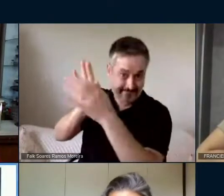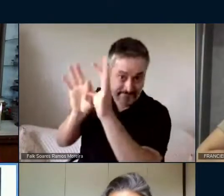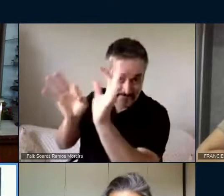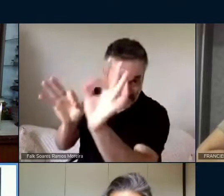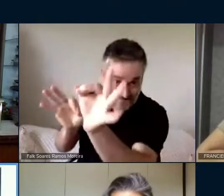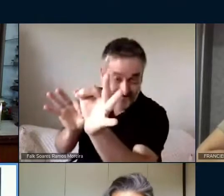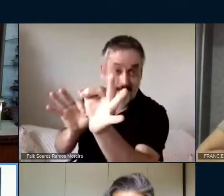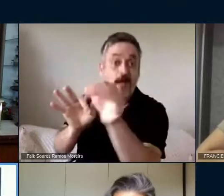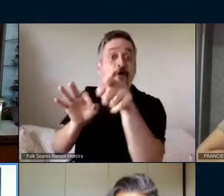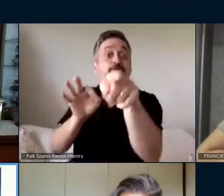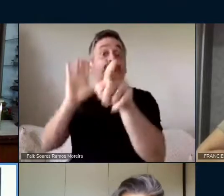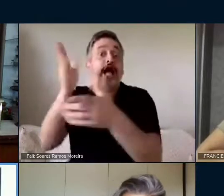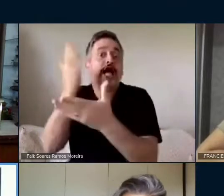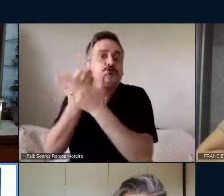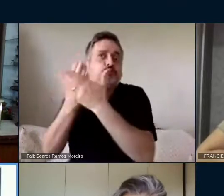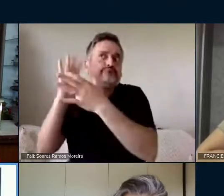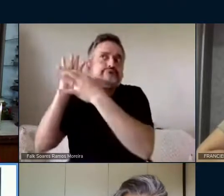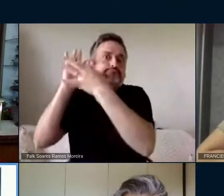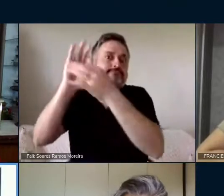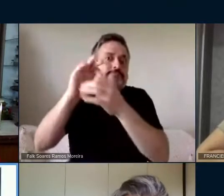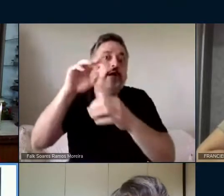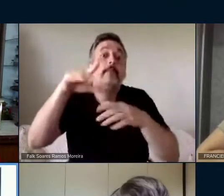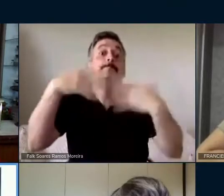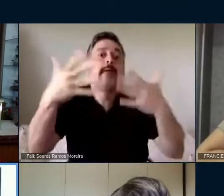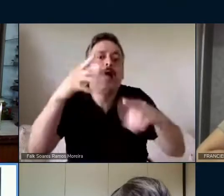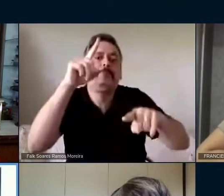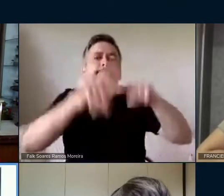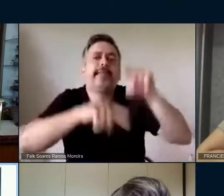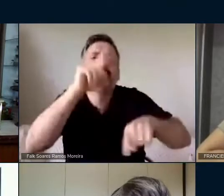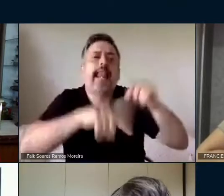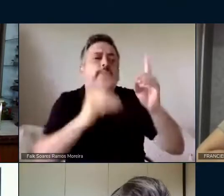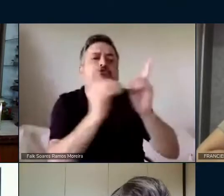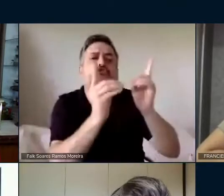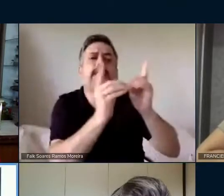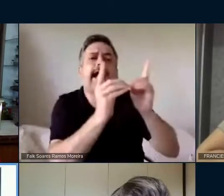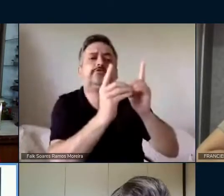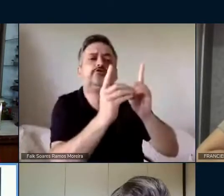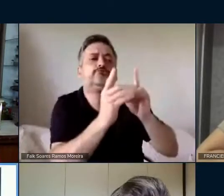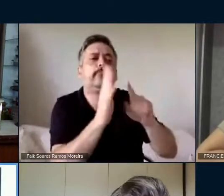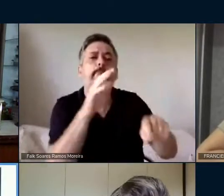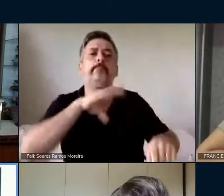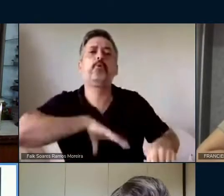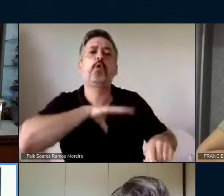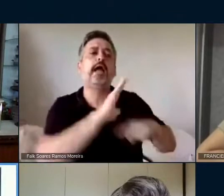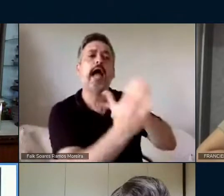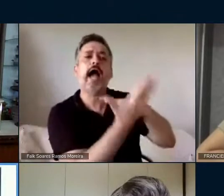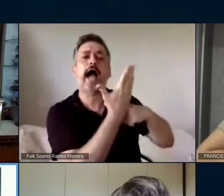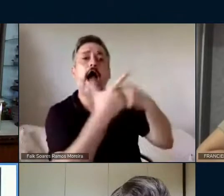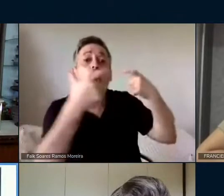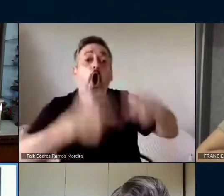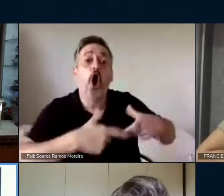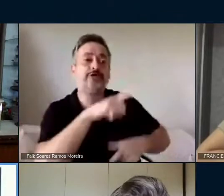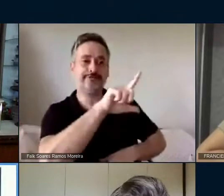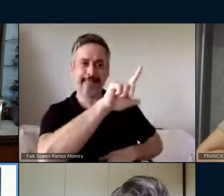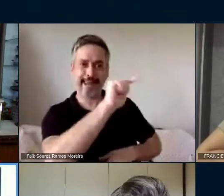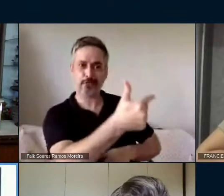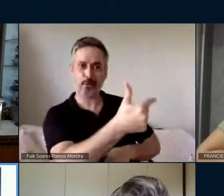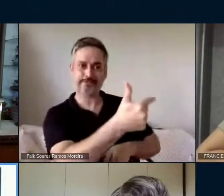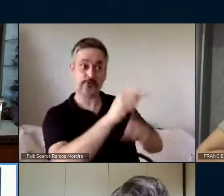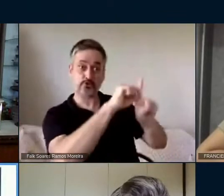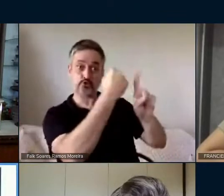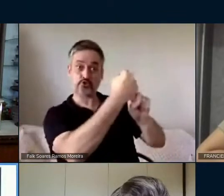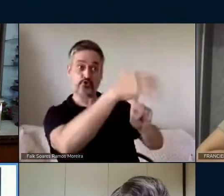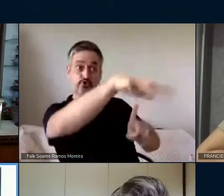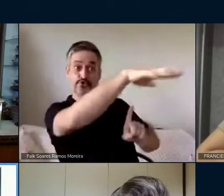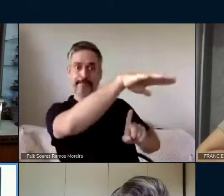Então, esse conhecimento que vai sendo construído. Então, materiais didáticos que